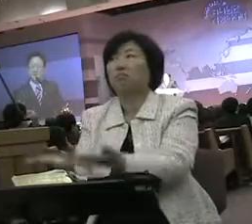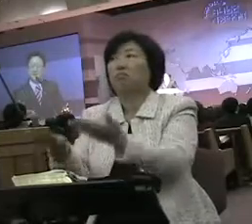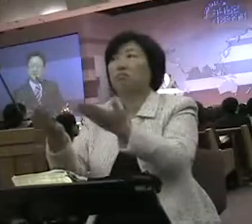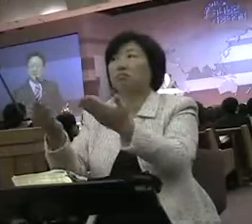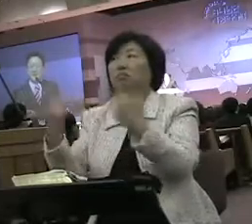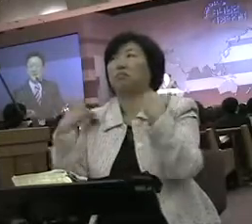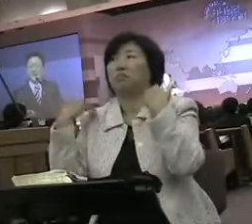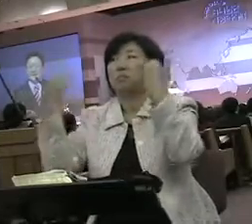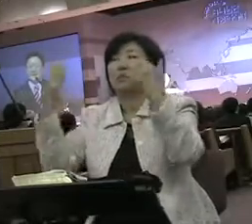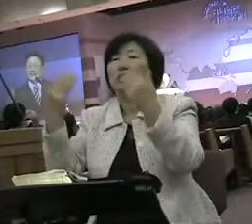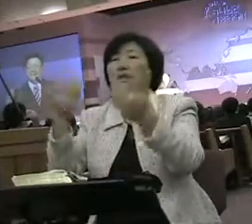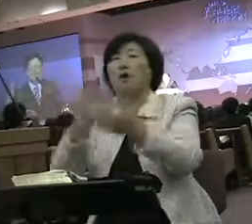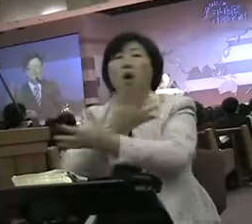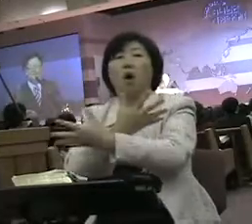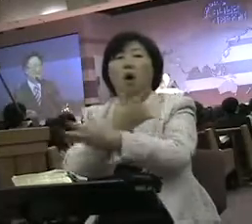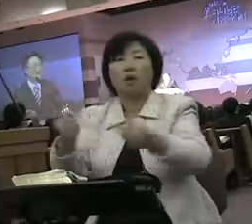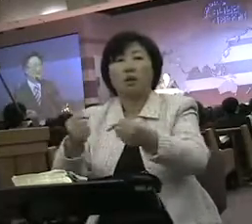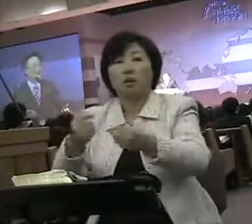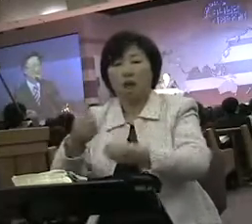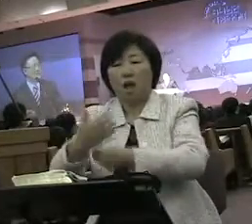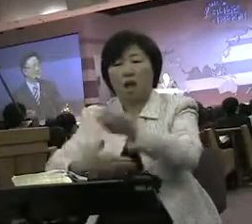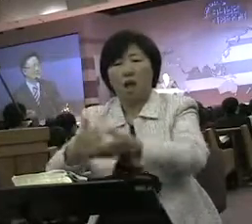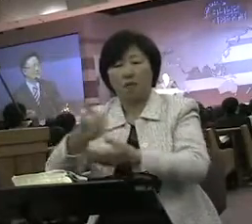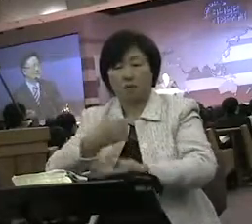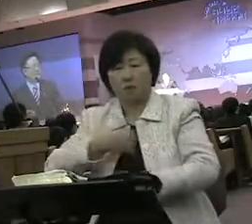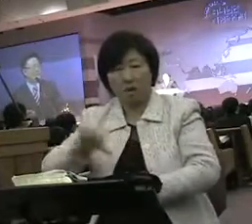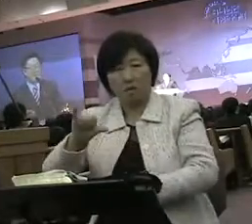언약의 자녀들이에요. 하나님의 자녀들입니다.